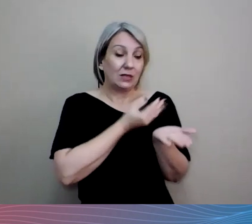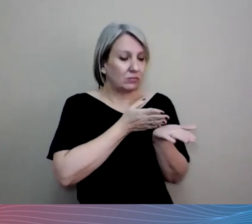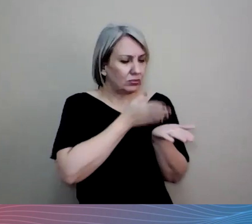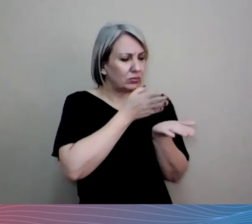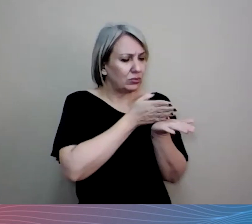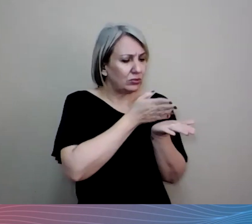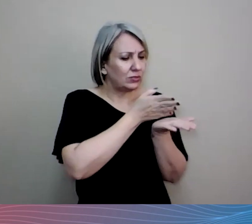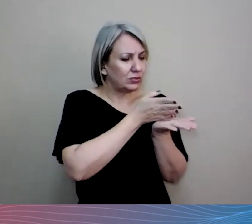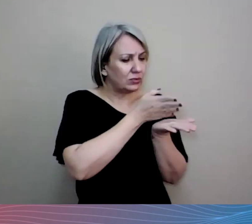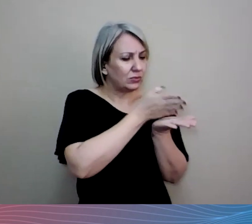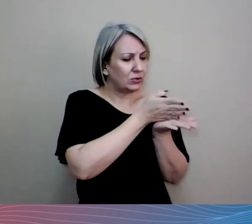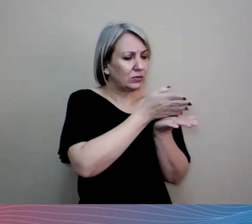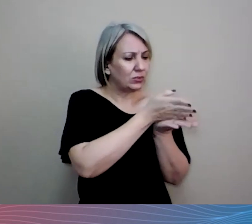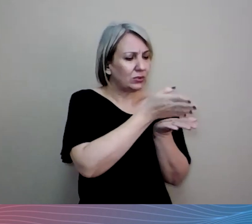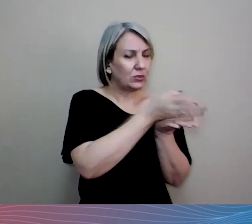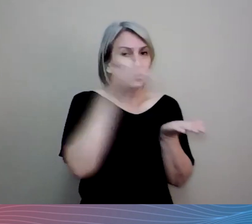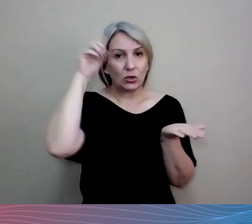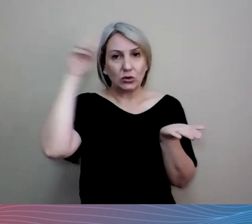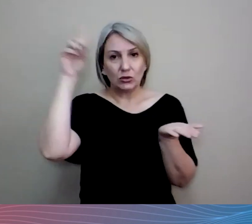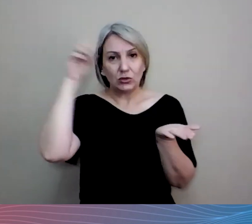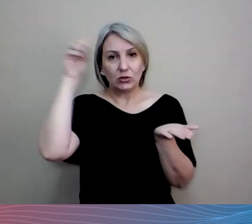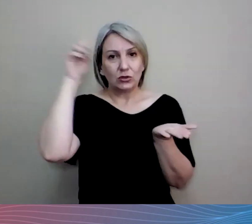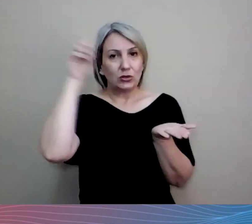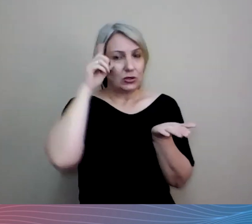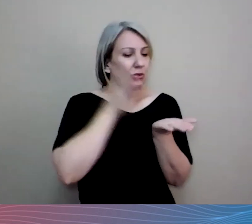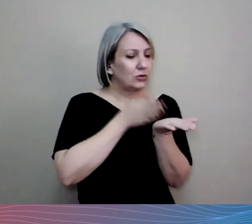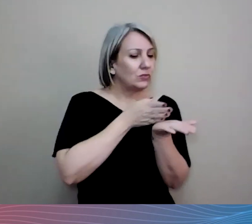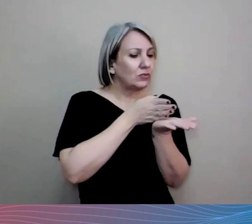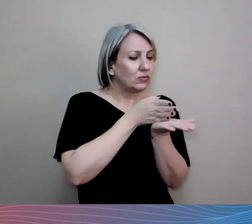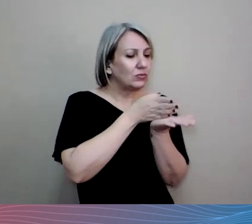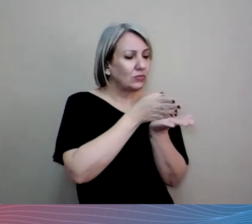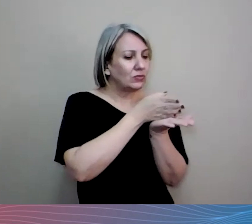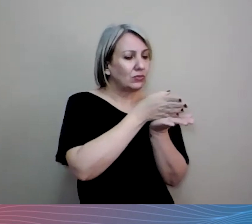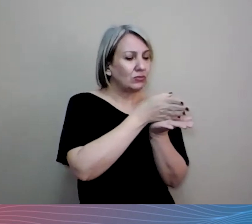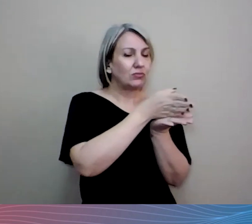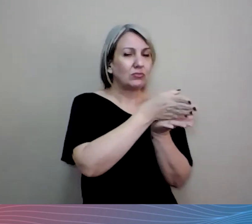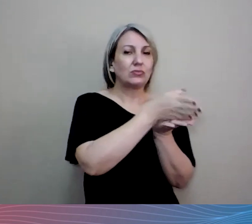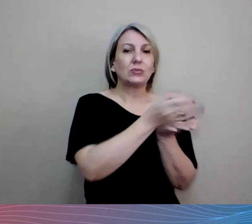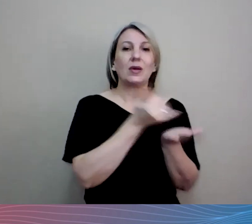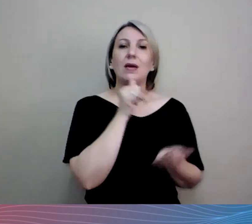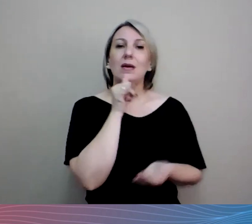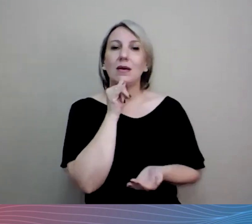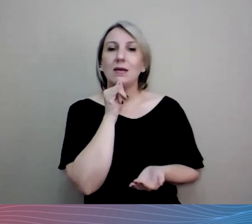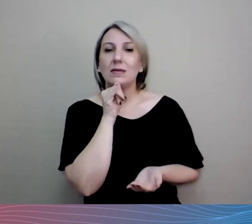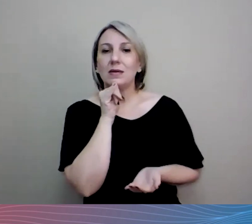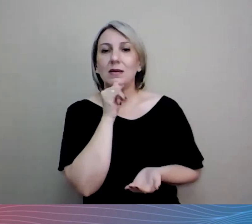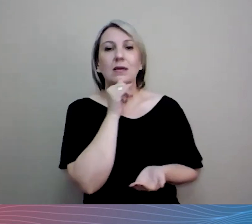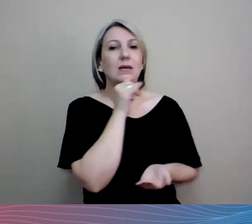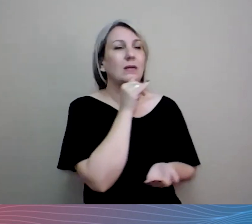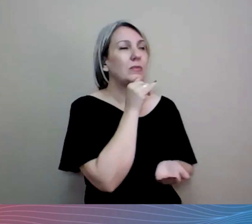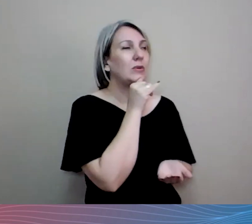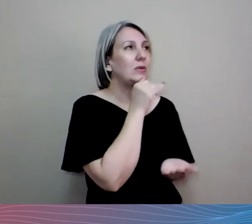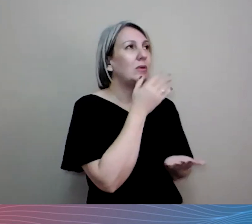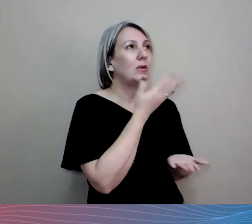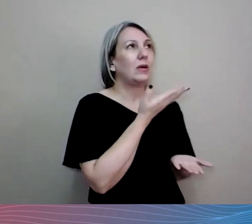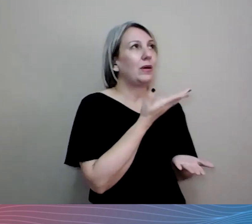Nosso viver do dia a dia, as irmãs lavando roupa, as irmãs fazendo afazeres domésticos, os irmãos indo